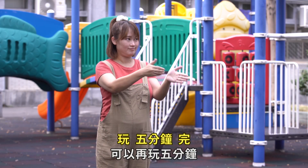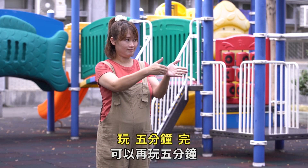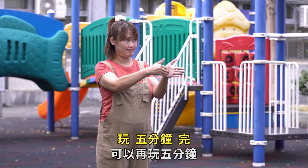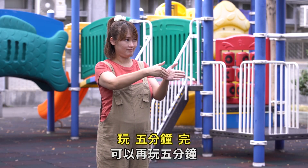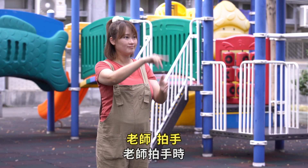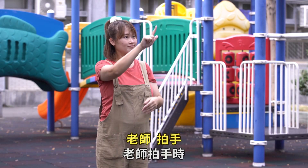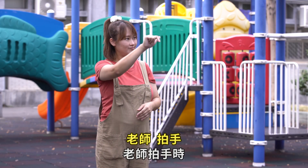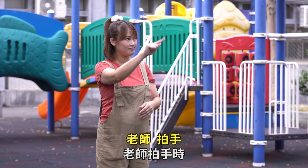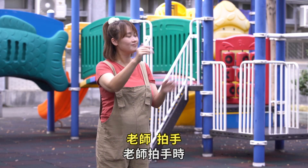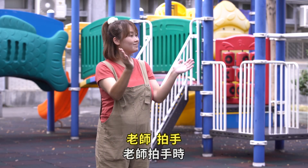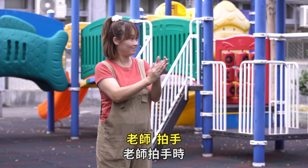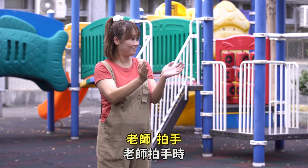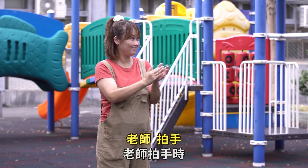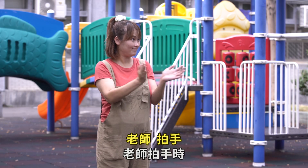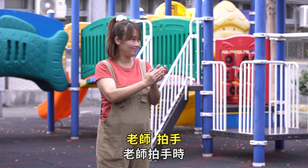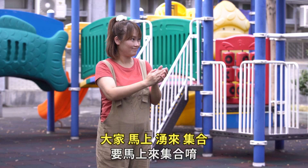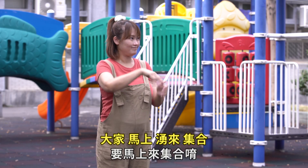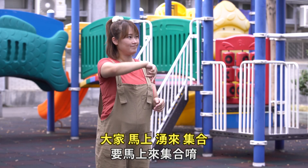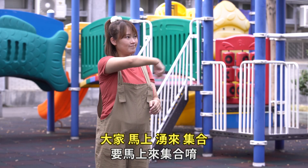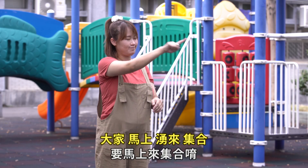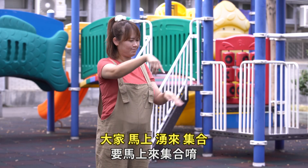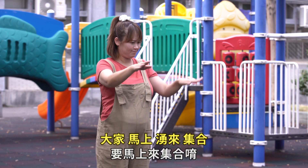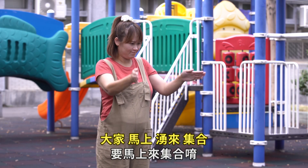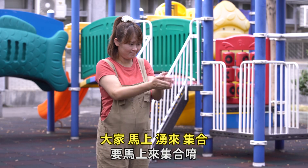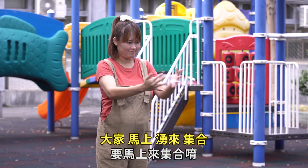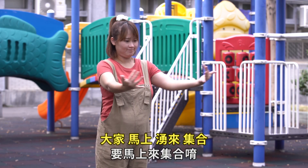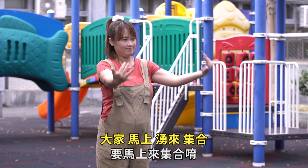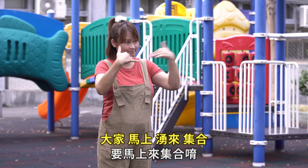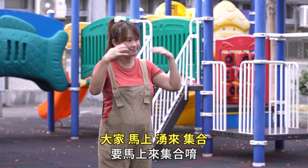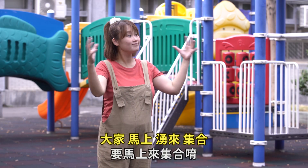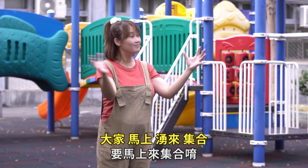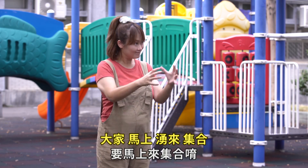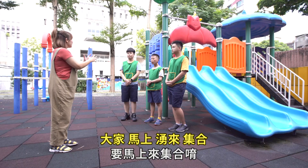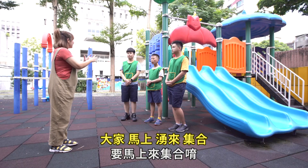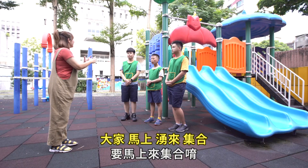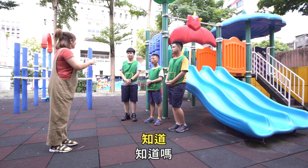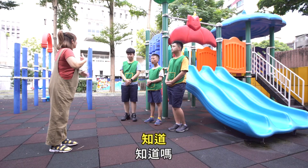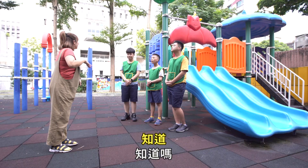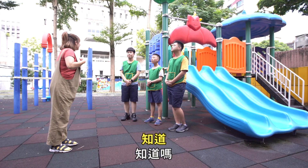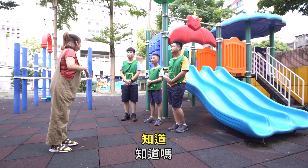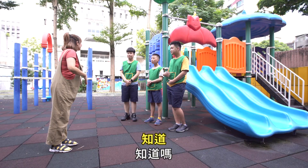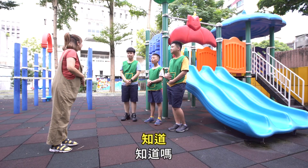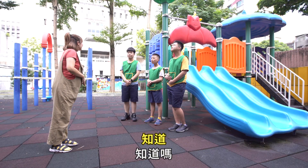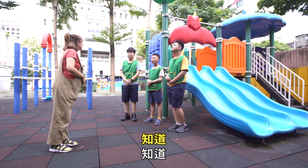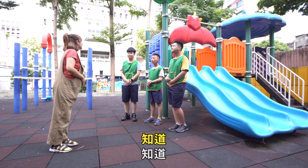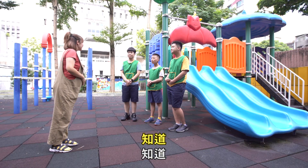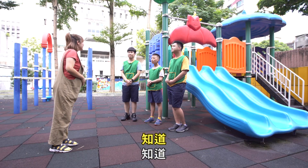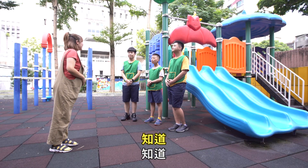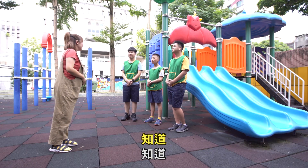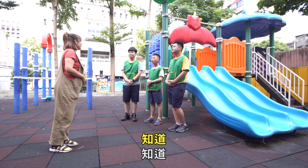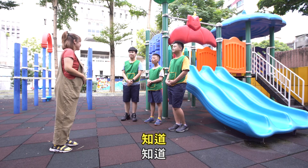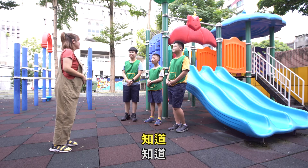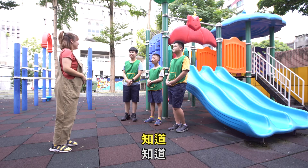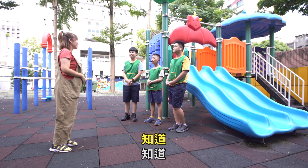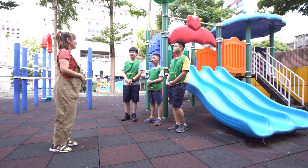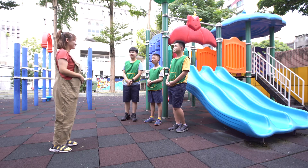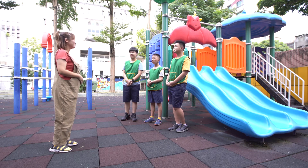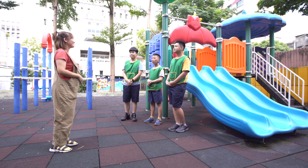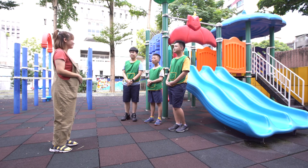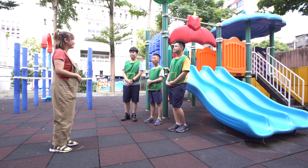钟，老师拍手时要马上来集合哟，知道吗？ 知道。